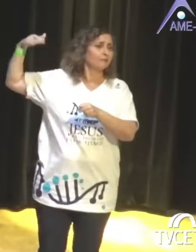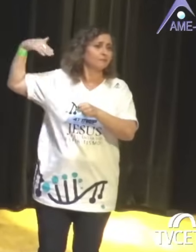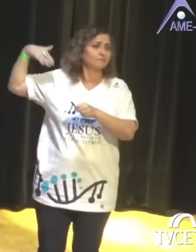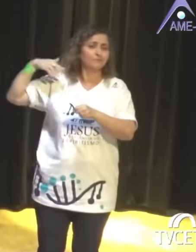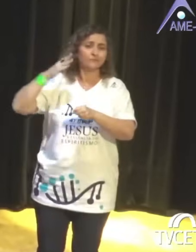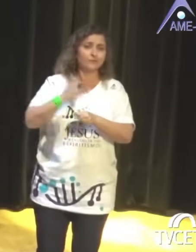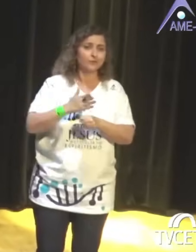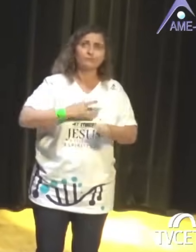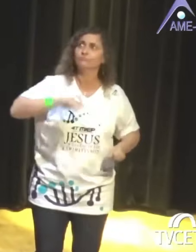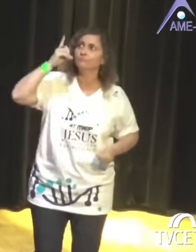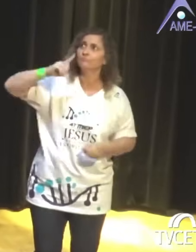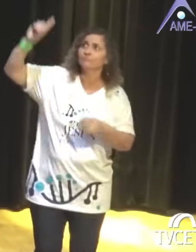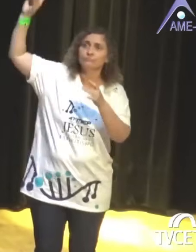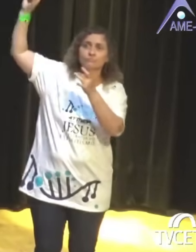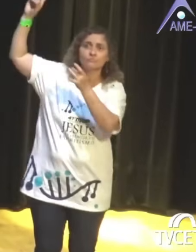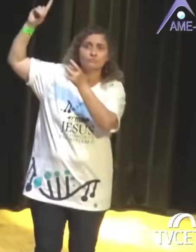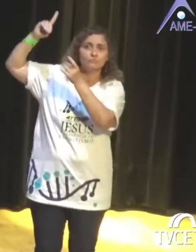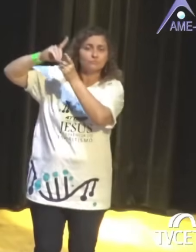o